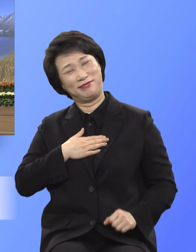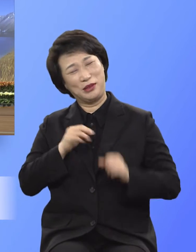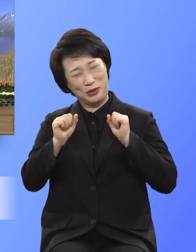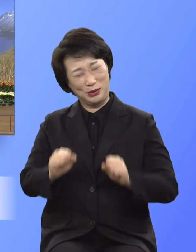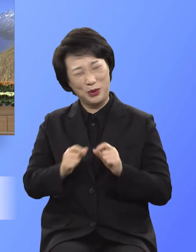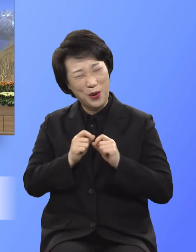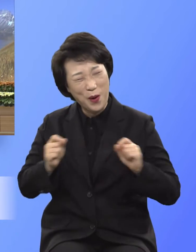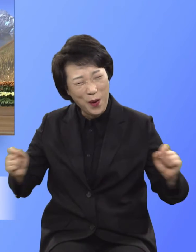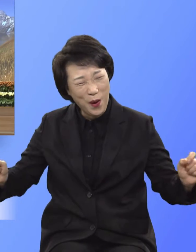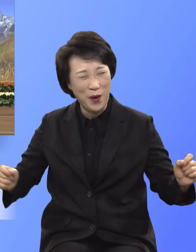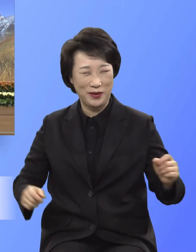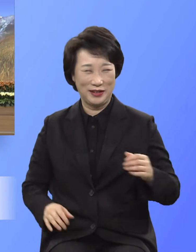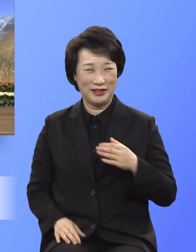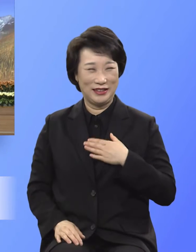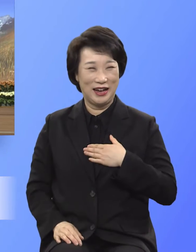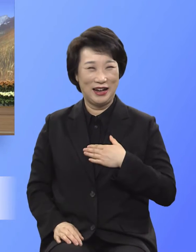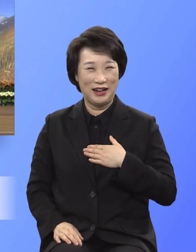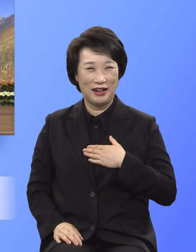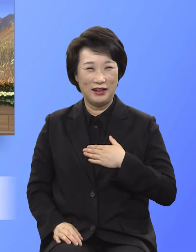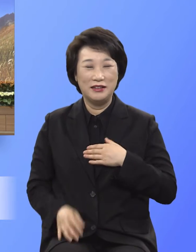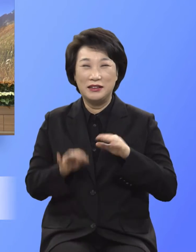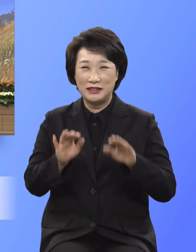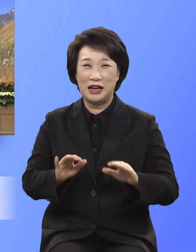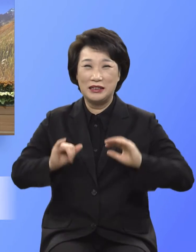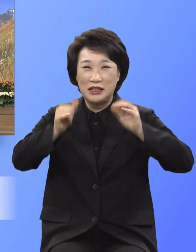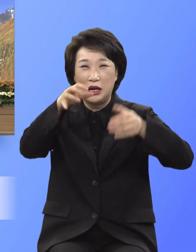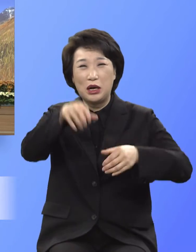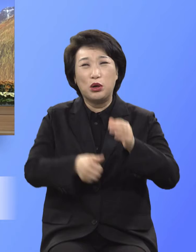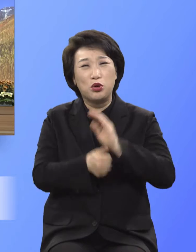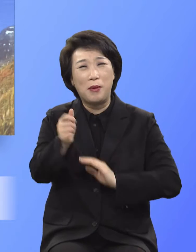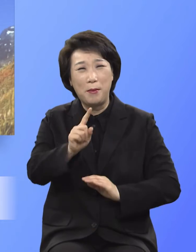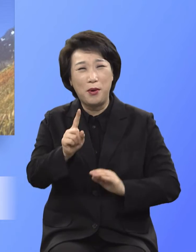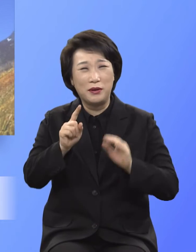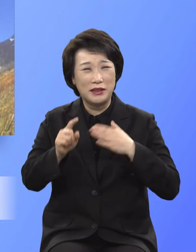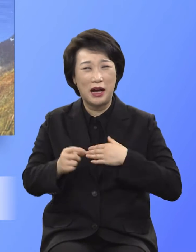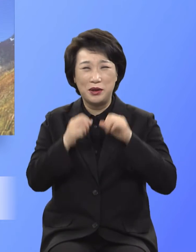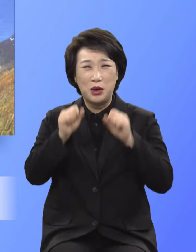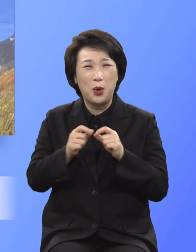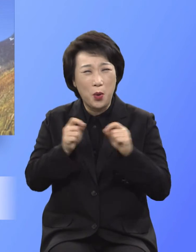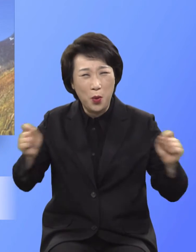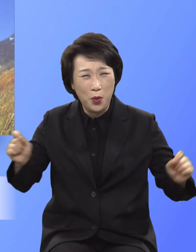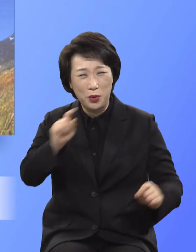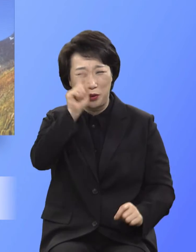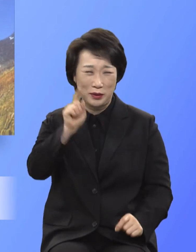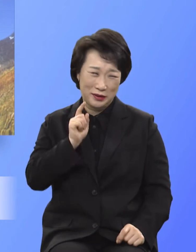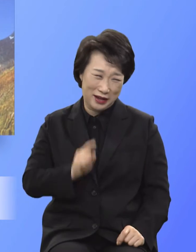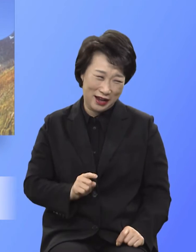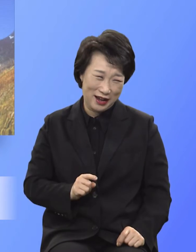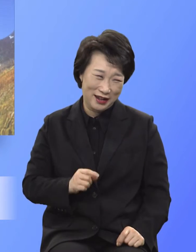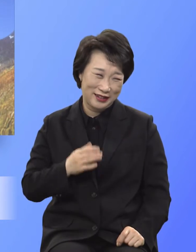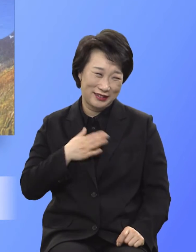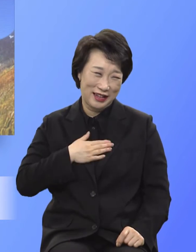오래도 산다. 무도로 세상에 무슨 소망이 있다고 이렇게 오래 산다니.